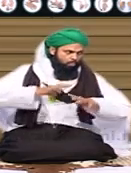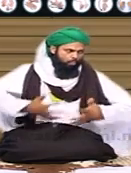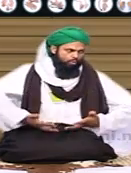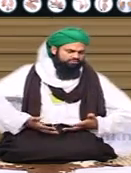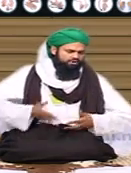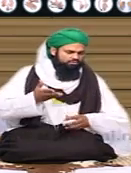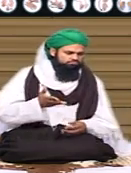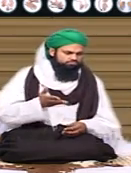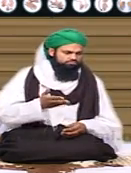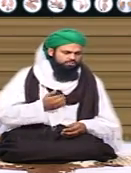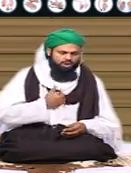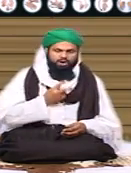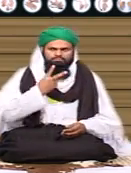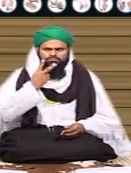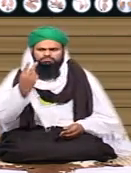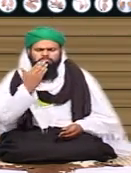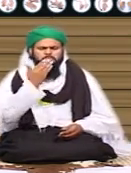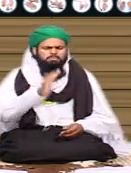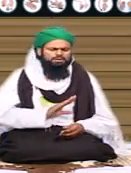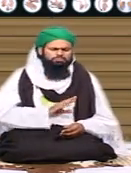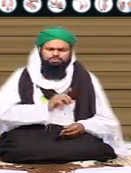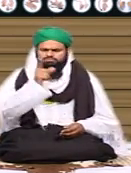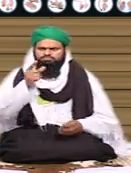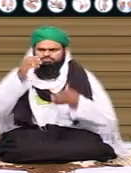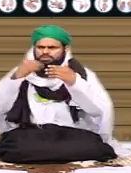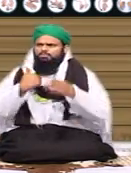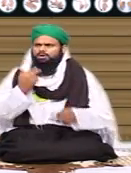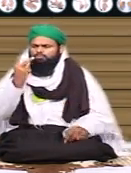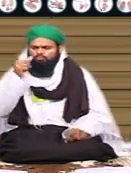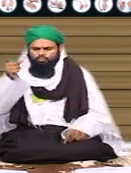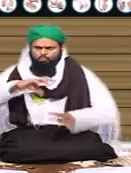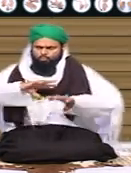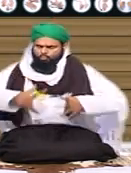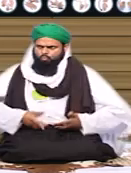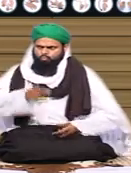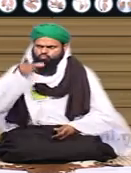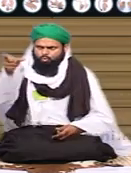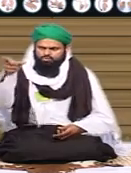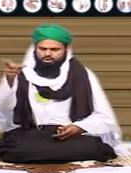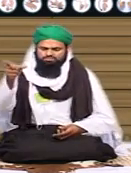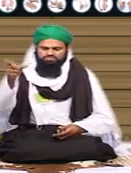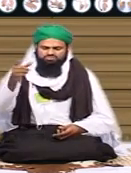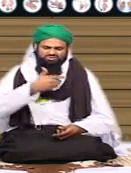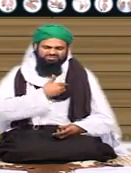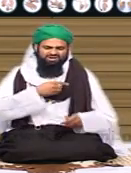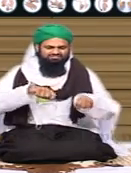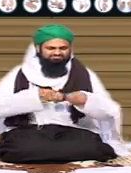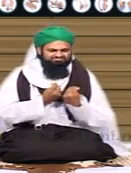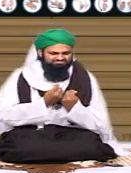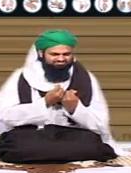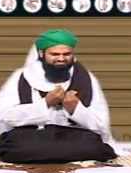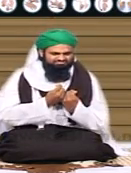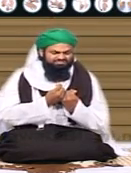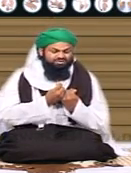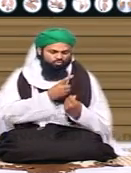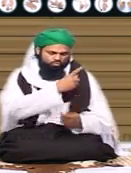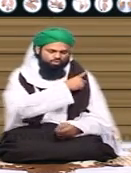یہ بھی غیبت. تو اس کا مطلب یہ نہیں کہ سامنے سے کہنا جائز ہو جائے گا. سامنے کہنا بھی تو حرام ہے جبکہ اس کی دل آزاری